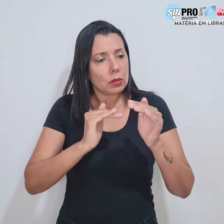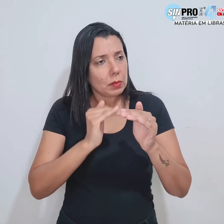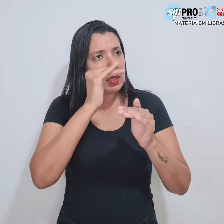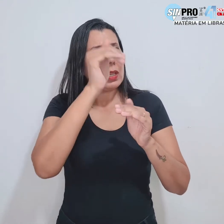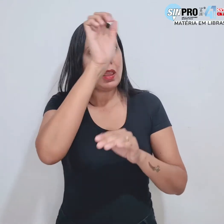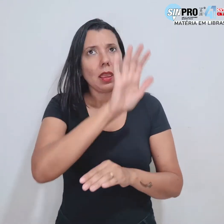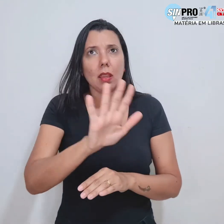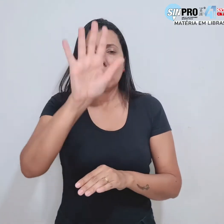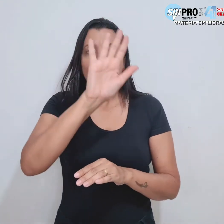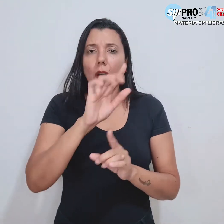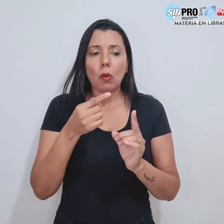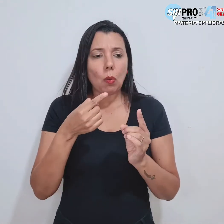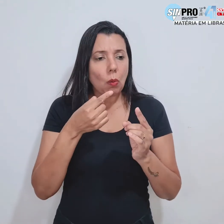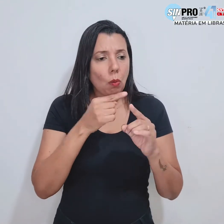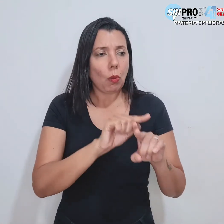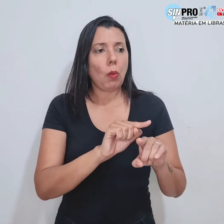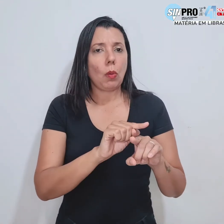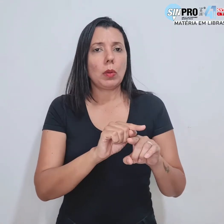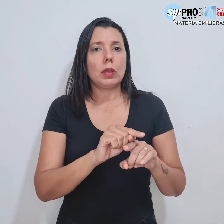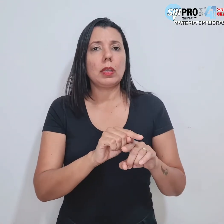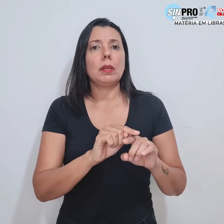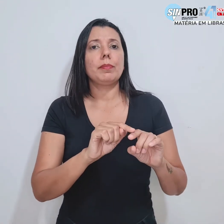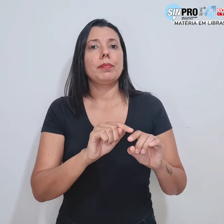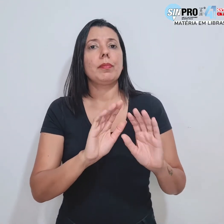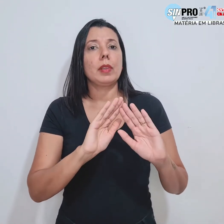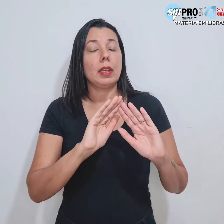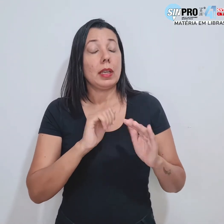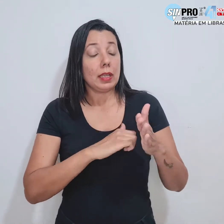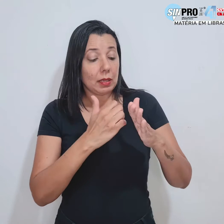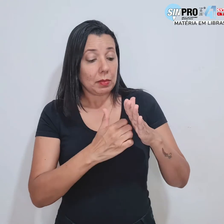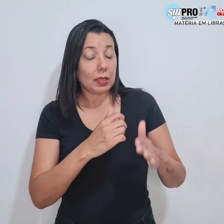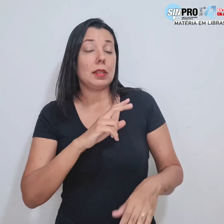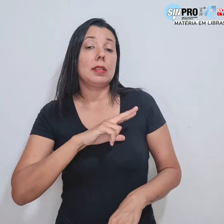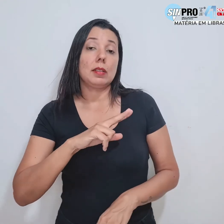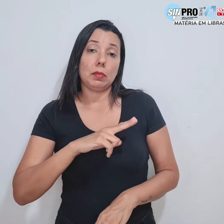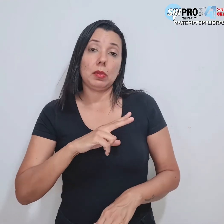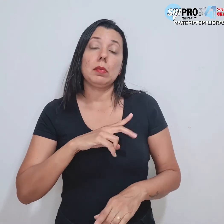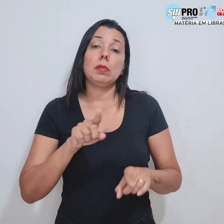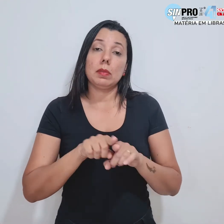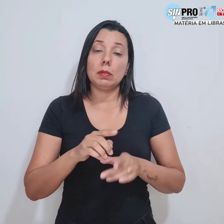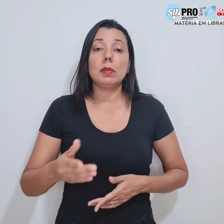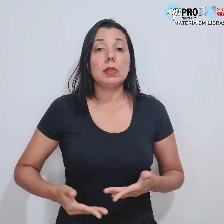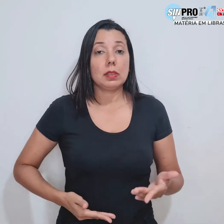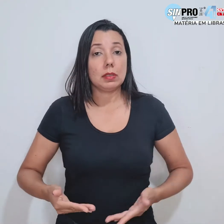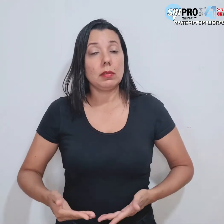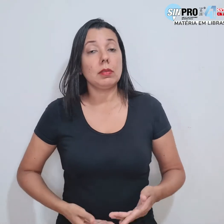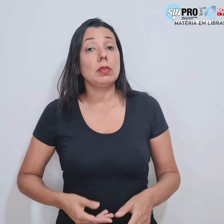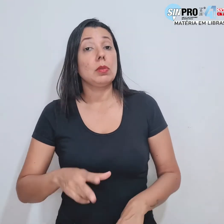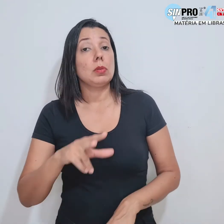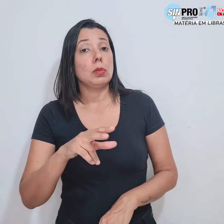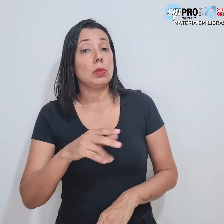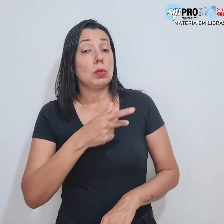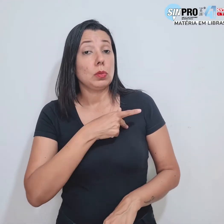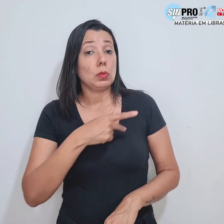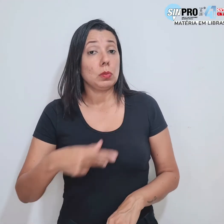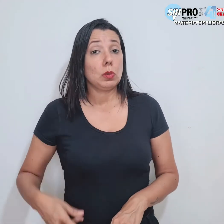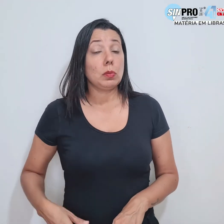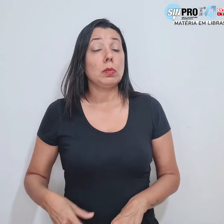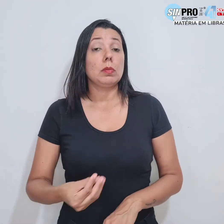soberania nacional, contra a privatização das estatais e em defesa dos serviços públicos. Além de atos